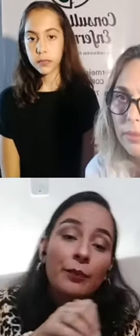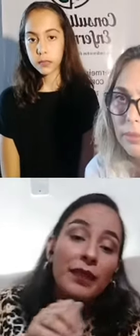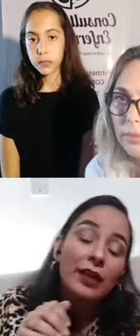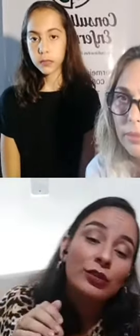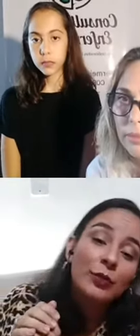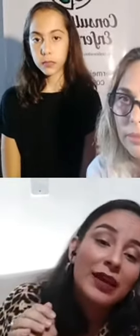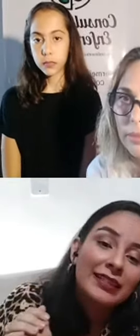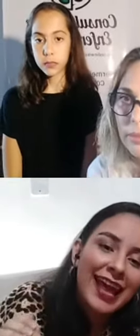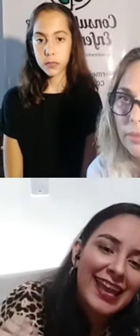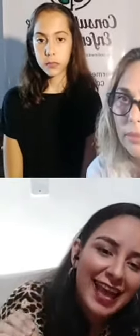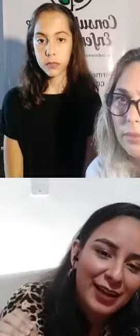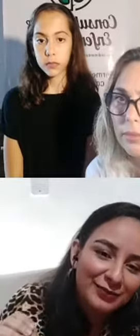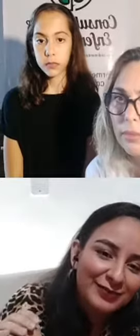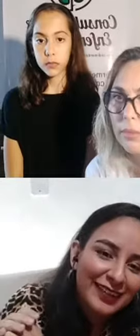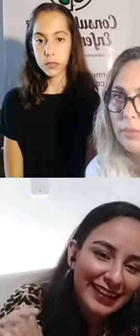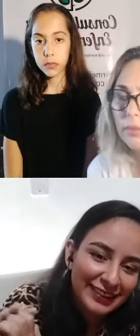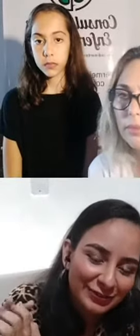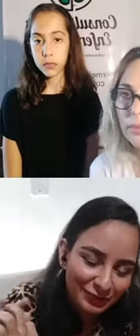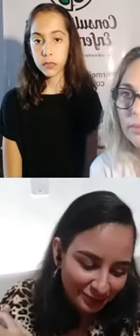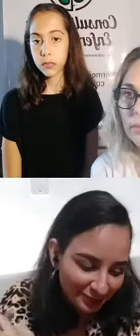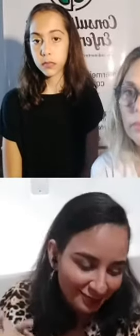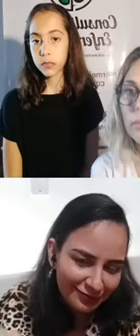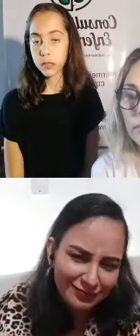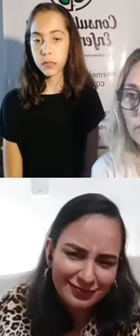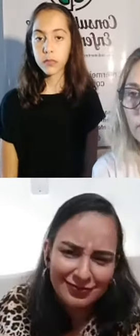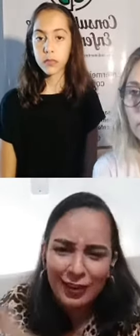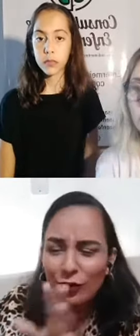Então, eu tenho uma ideia, né?